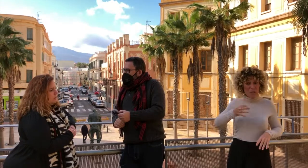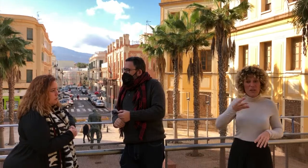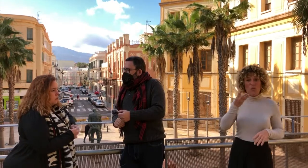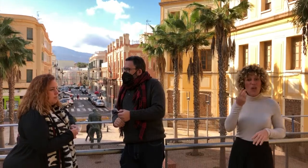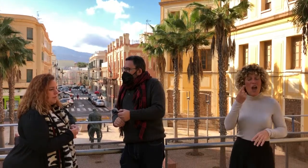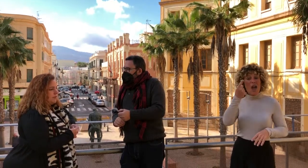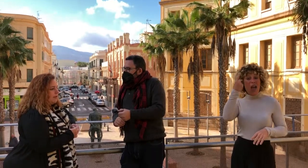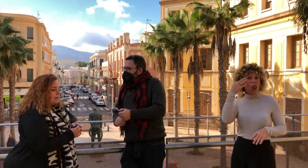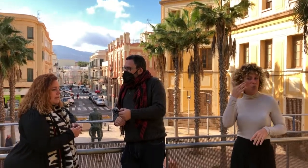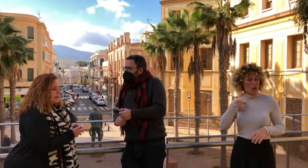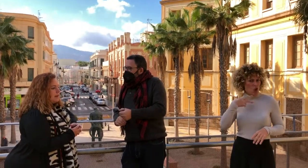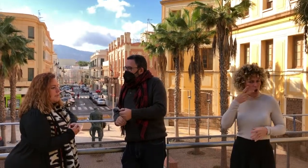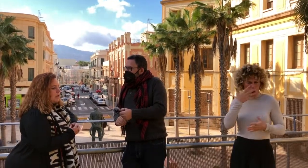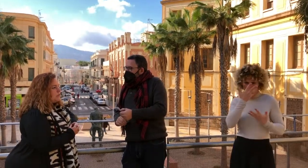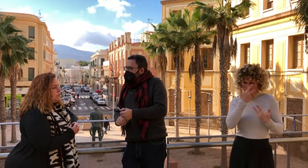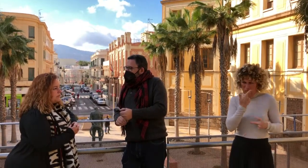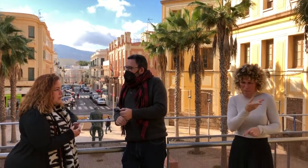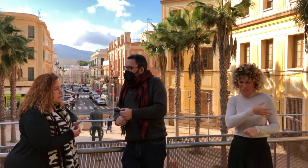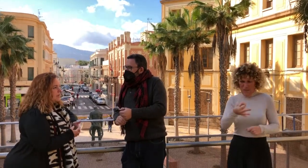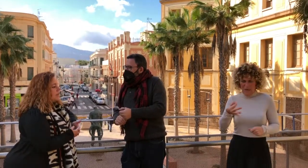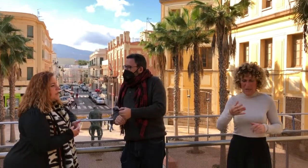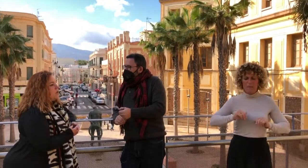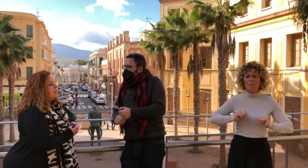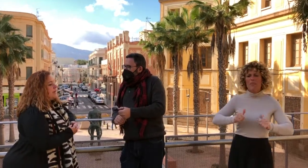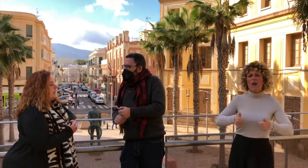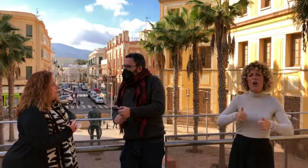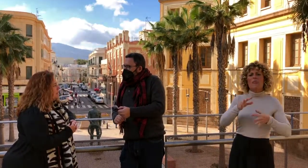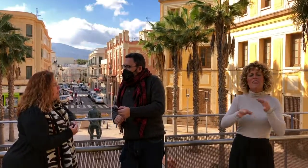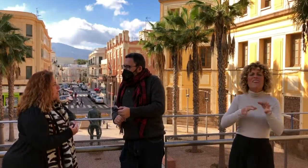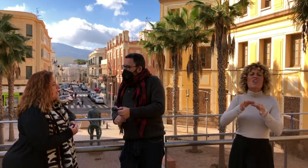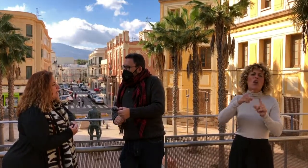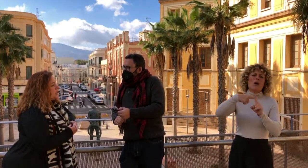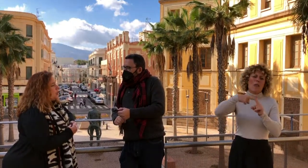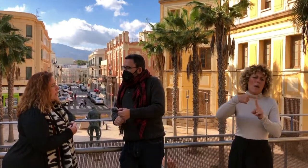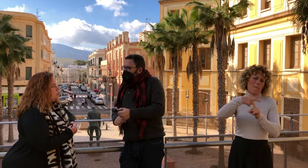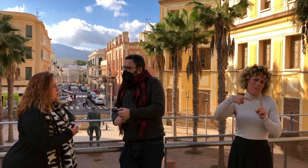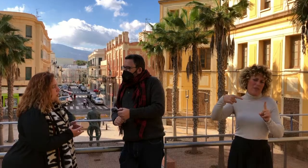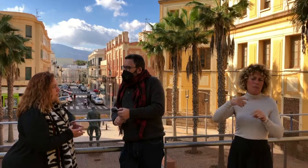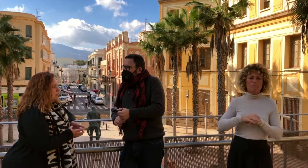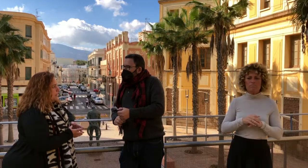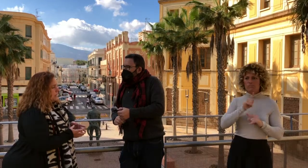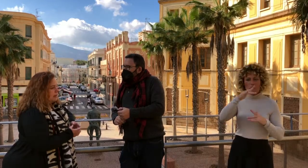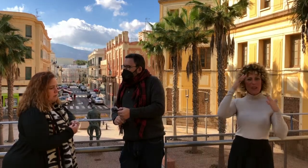que conozco perfectamente, que han empezado un ciclo medio, que han empezado ahí a las clases con la